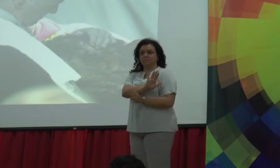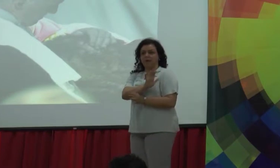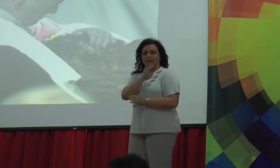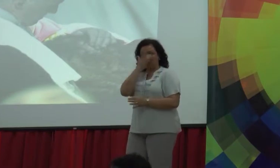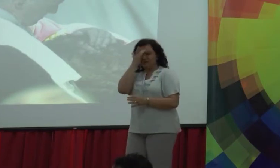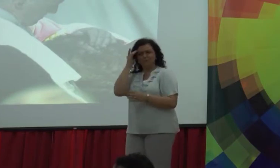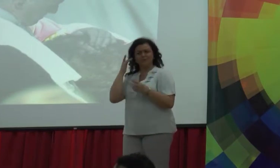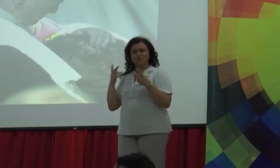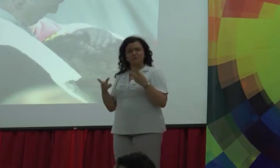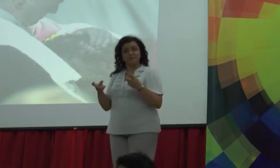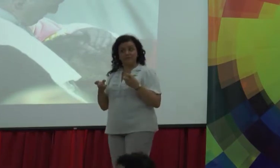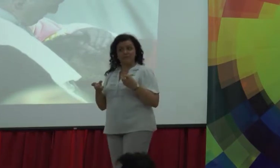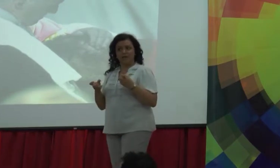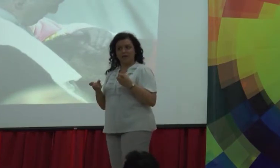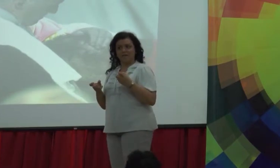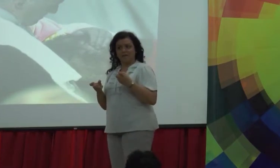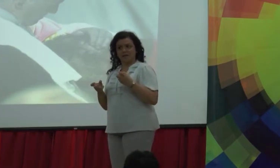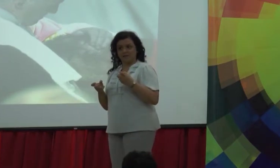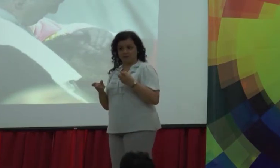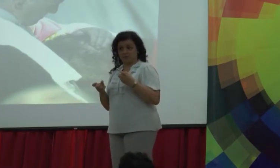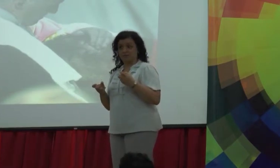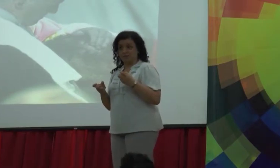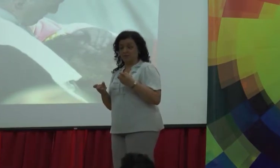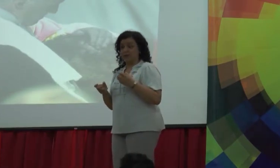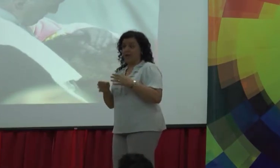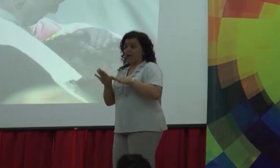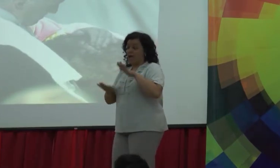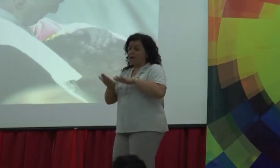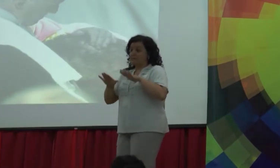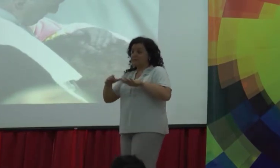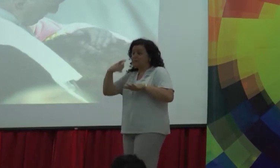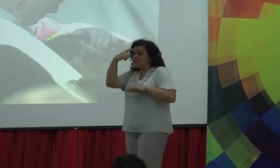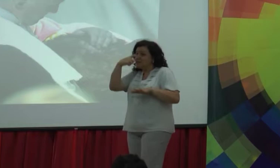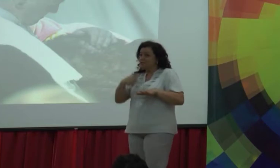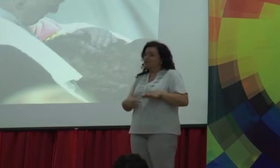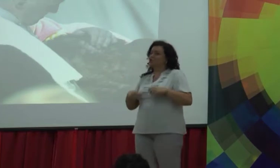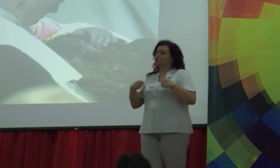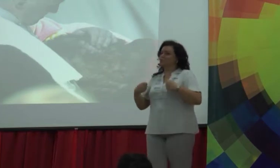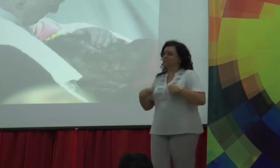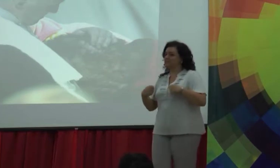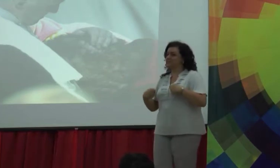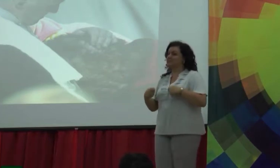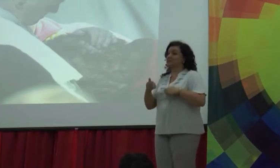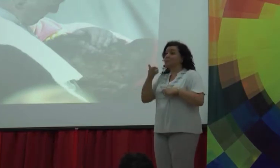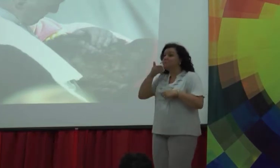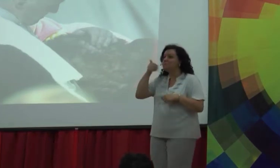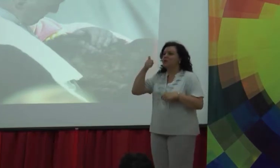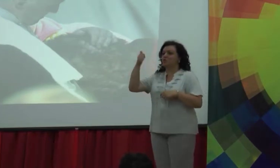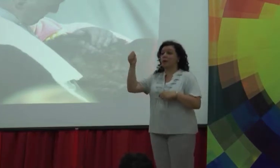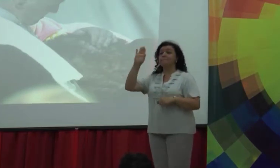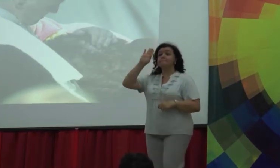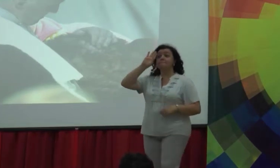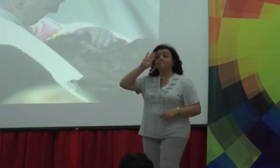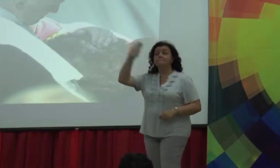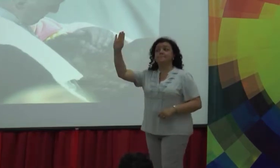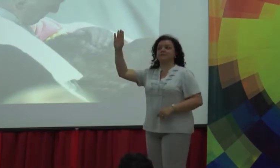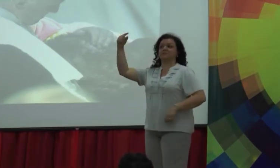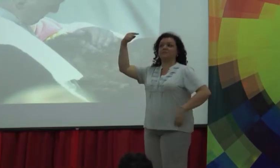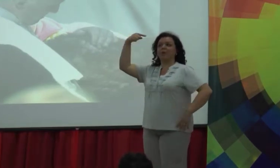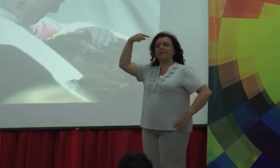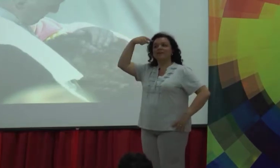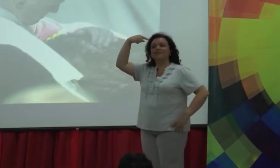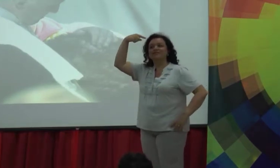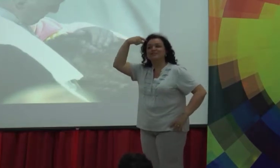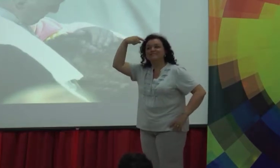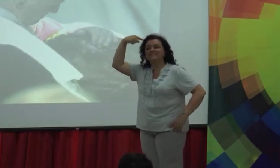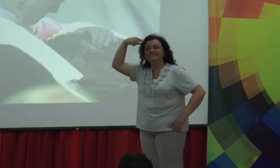preocupadas de se contaminarem com aquela imagem, com aquela visão. Então, é preciso que a pessoa